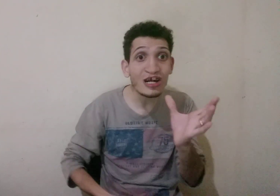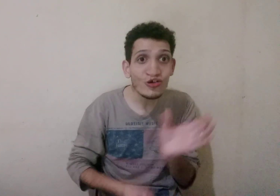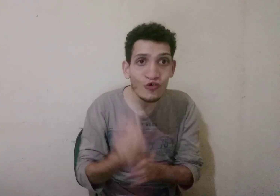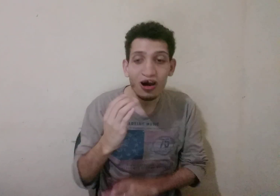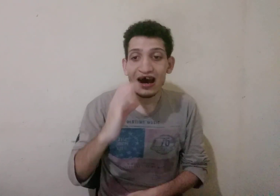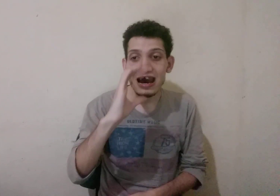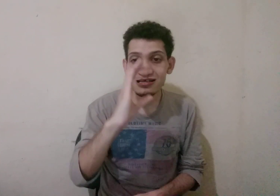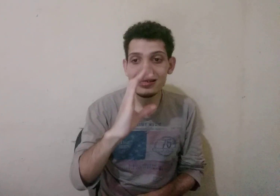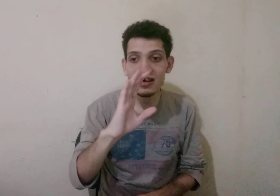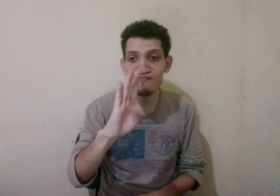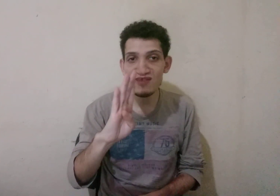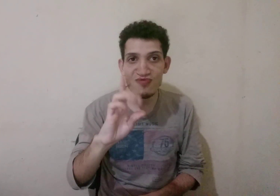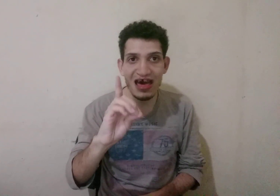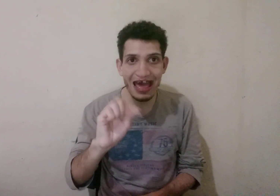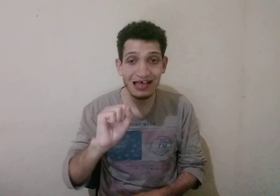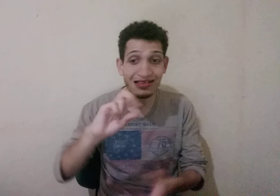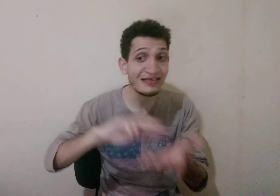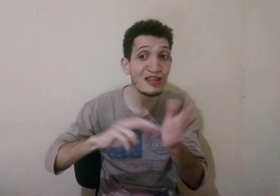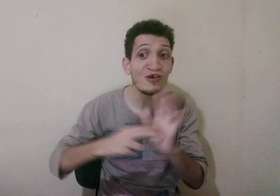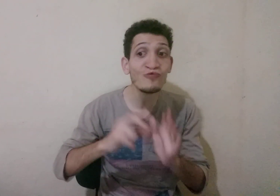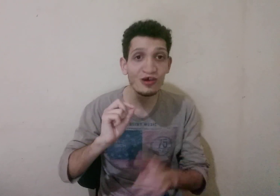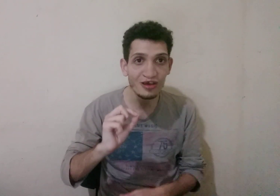criou a CBDS, significa o quê?